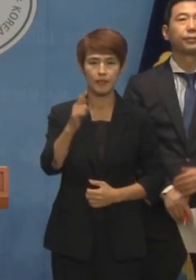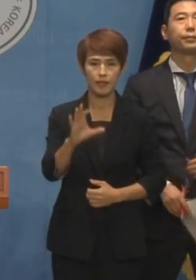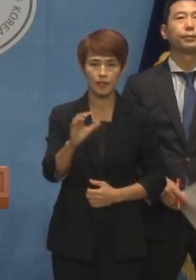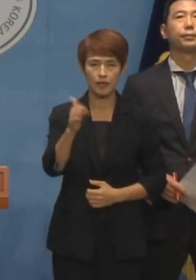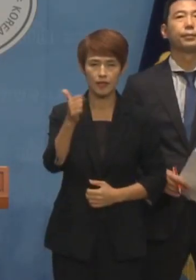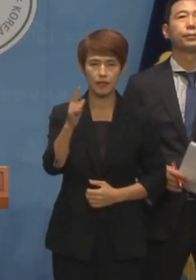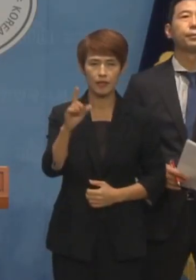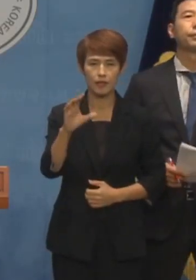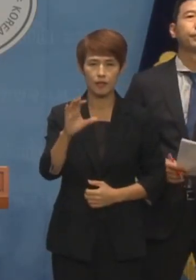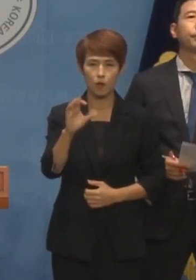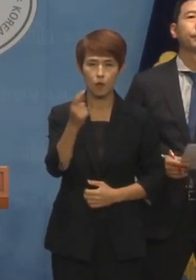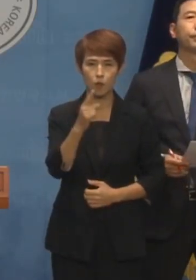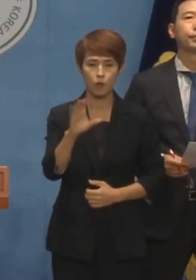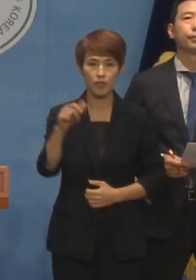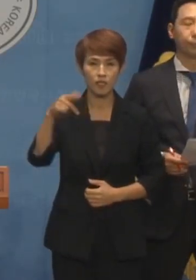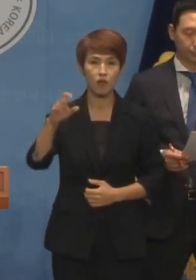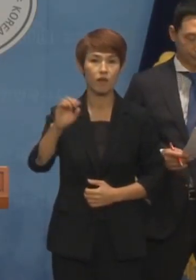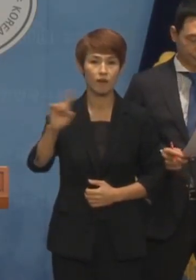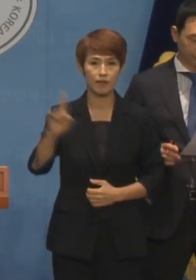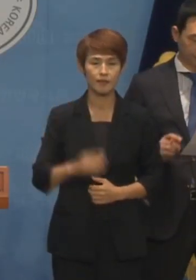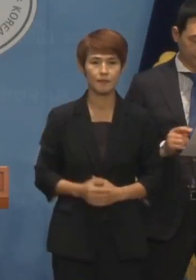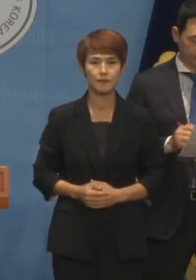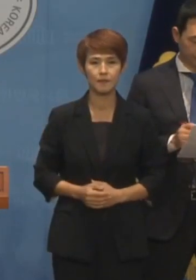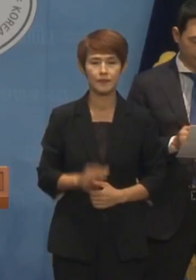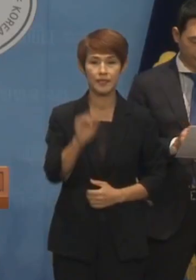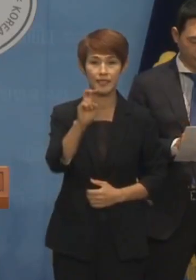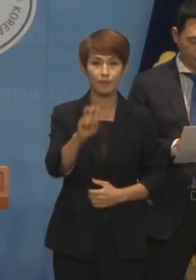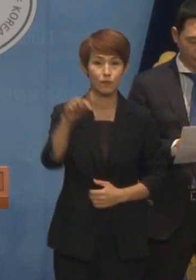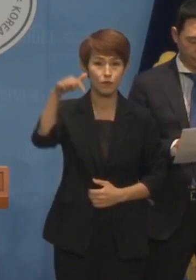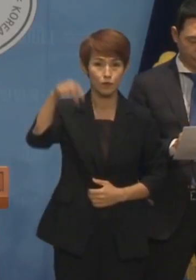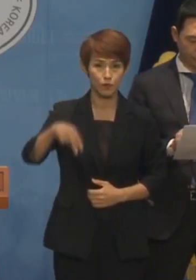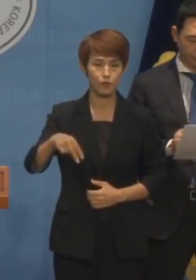의원님 오셨습니다. 이훈기 의원님 오셨습니다. 저희